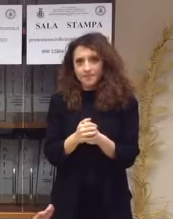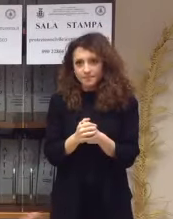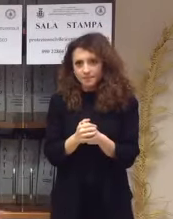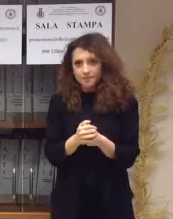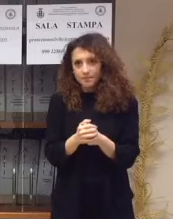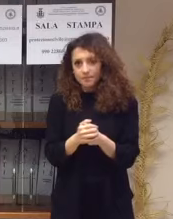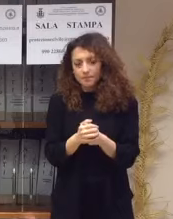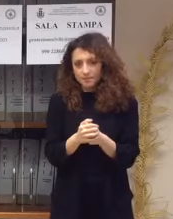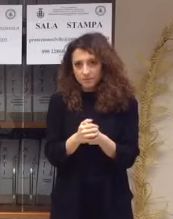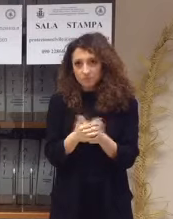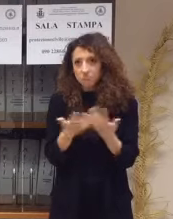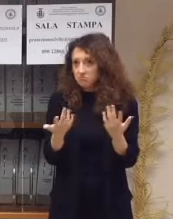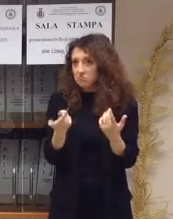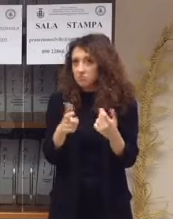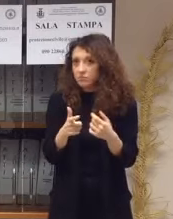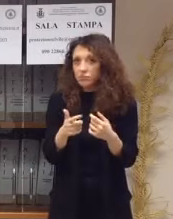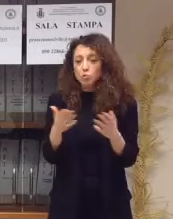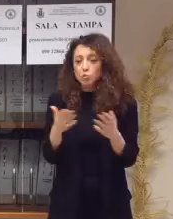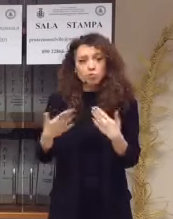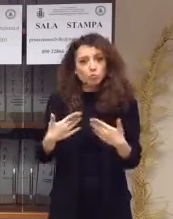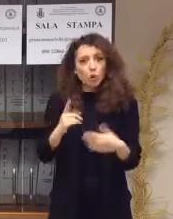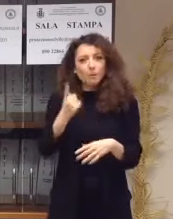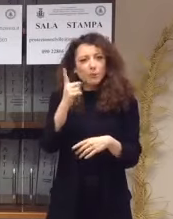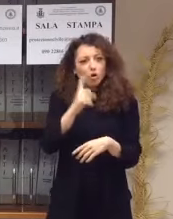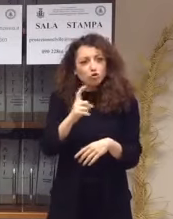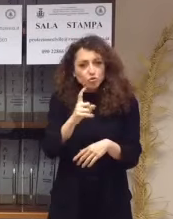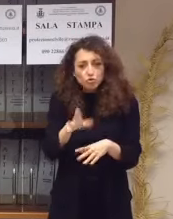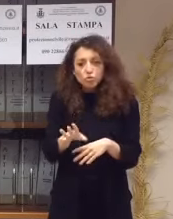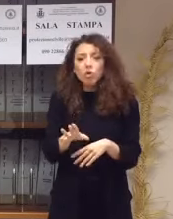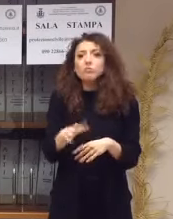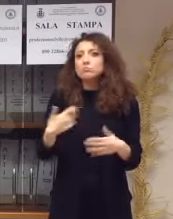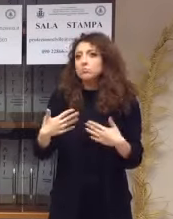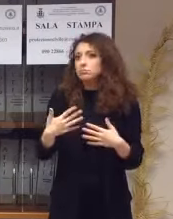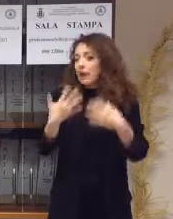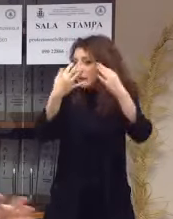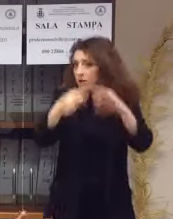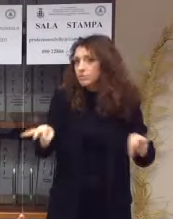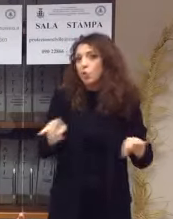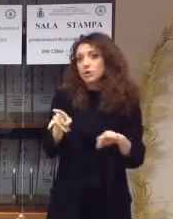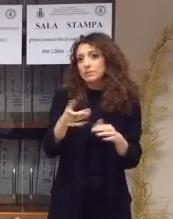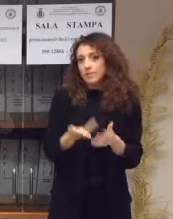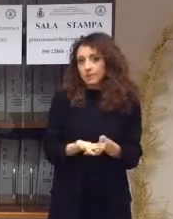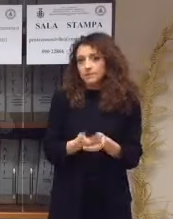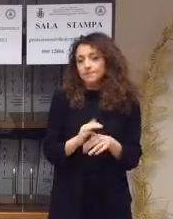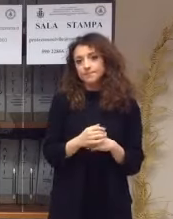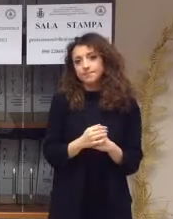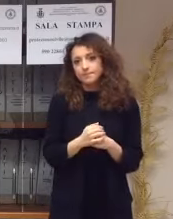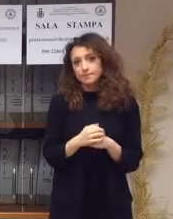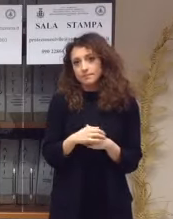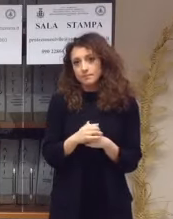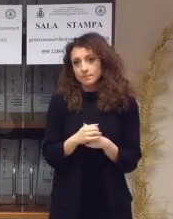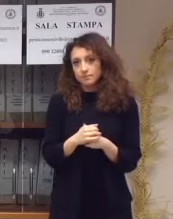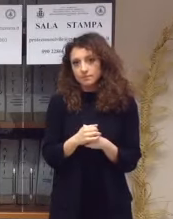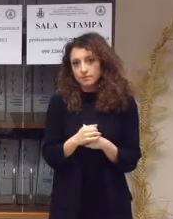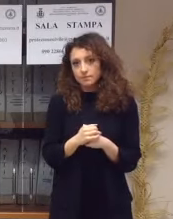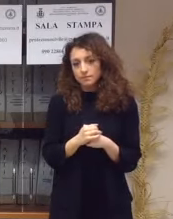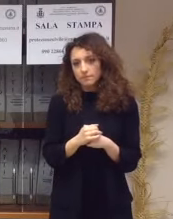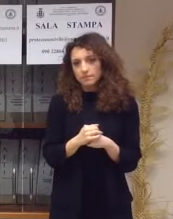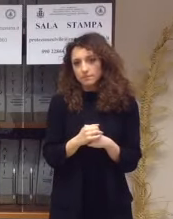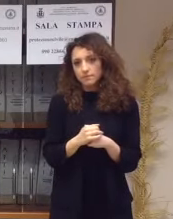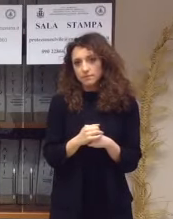indistintamente, perché comunque dal primo giorno si sono messi a disposizione. Non ne abbiamo potuti